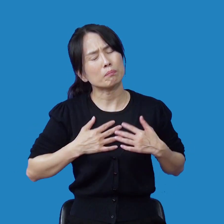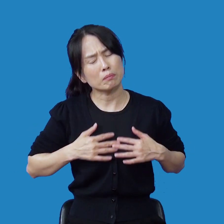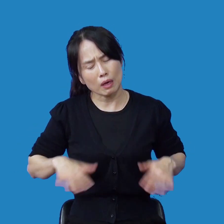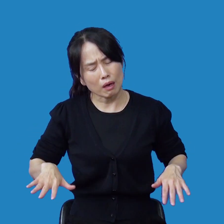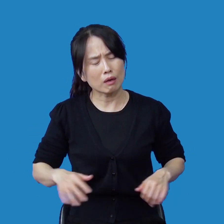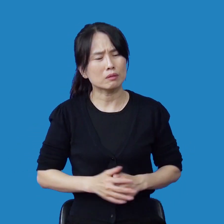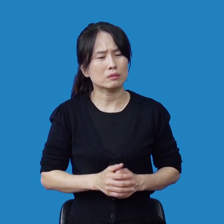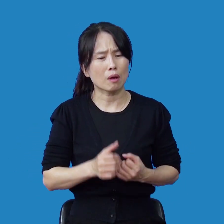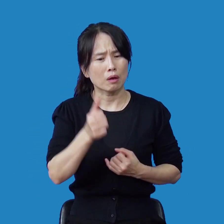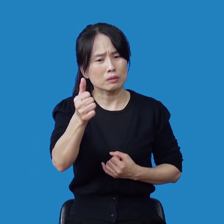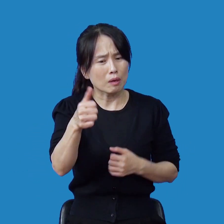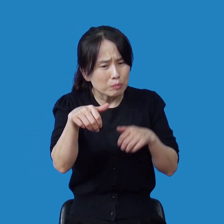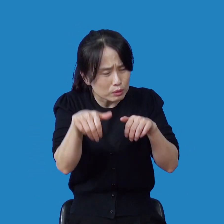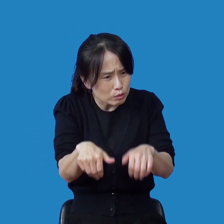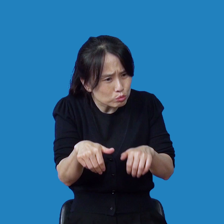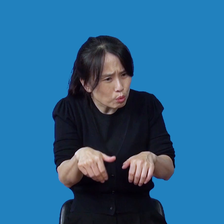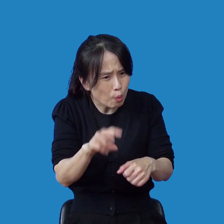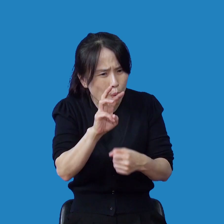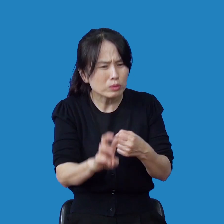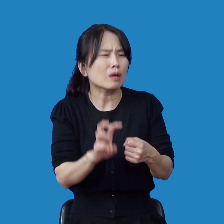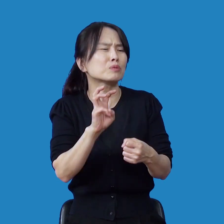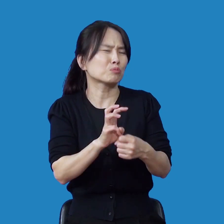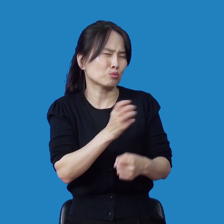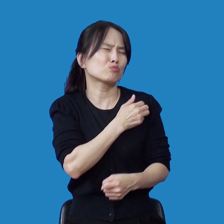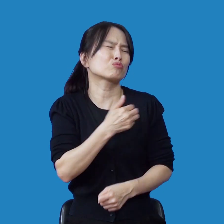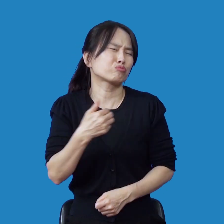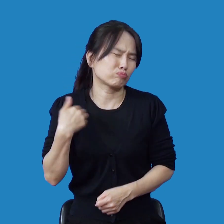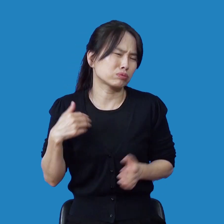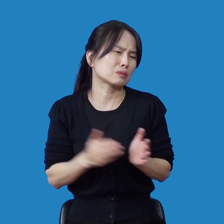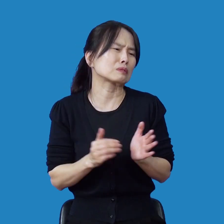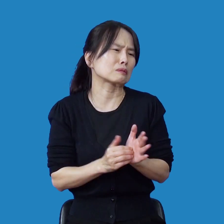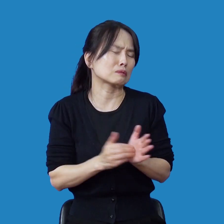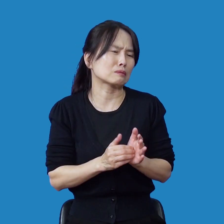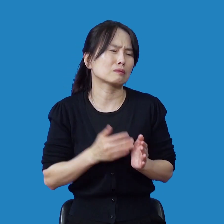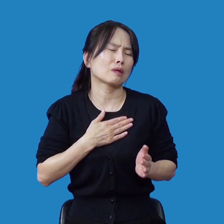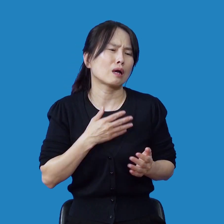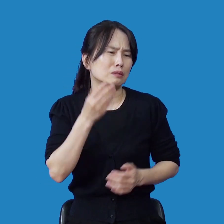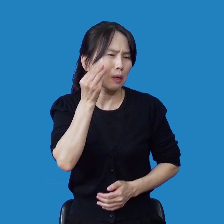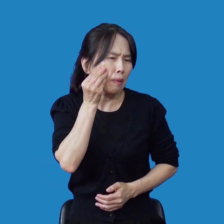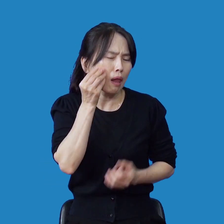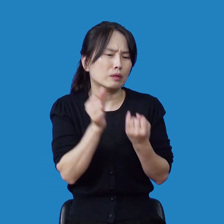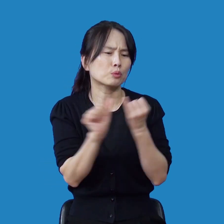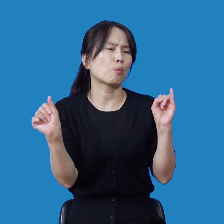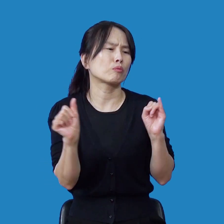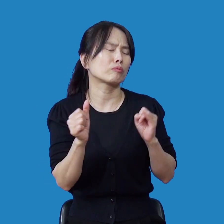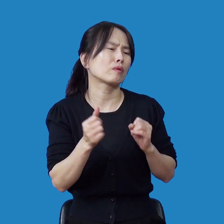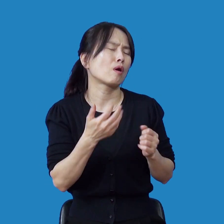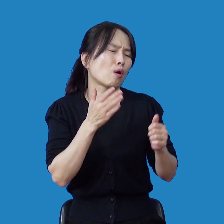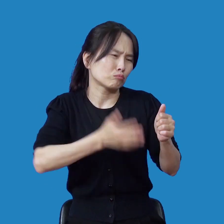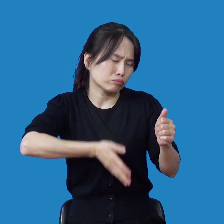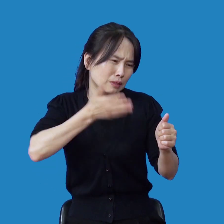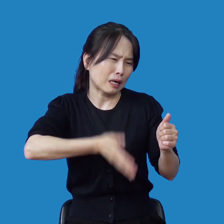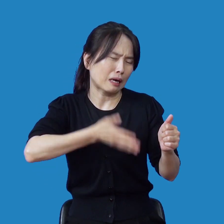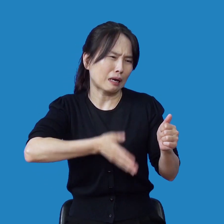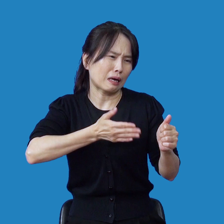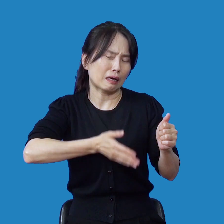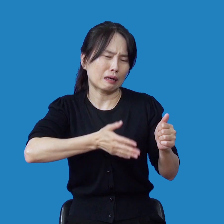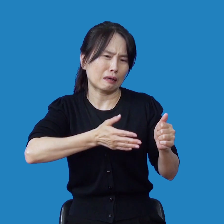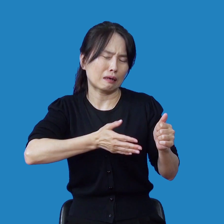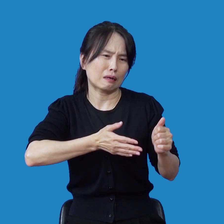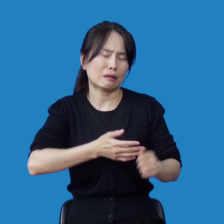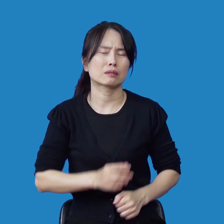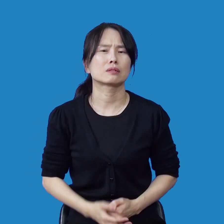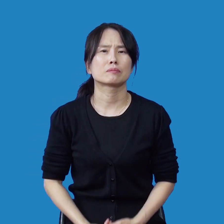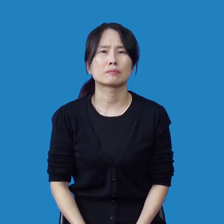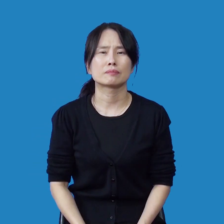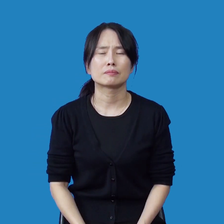하녀 노릇은 30년이면 좋게요. 제발 이혼시켜주세요. 자기가 판사를 도리어 설득을